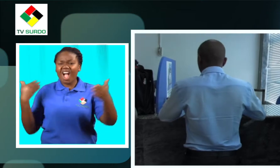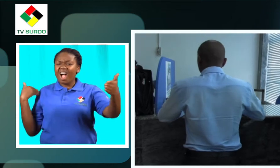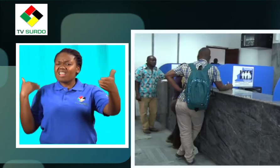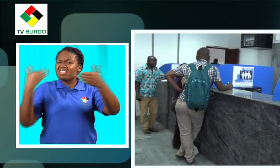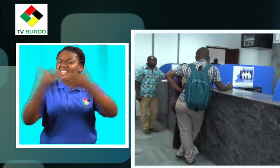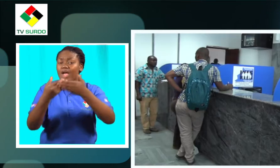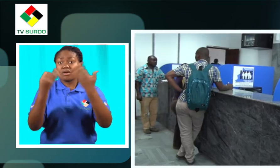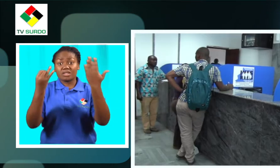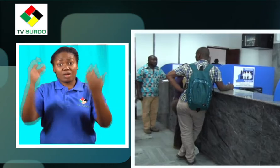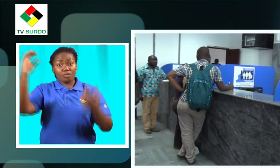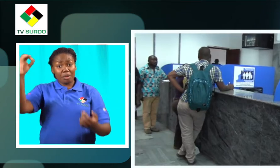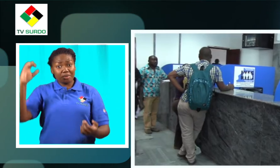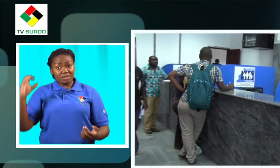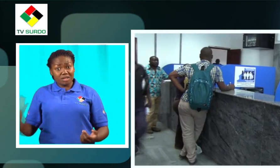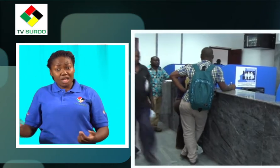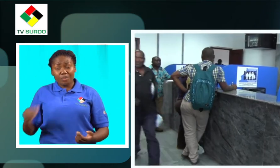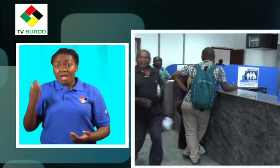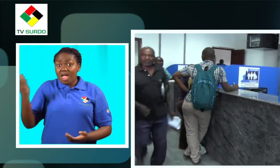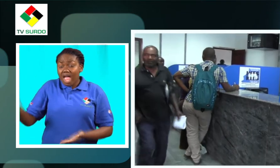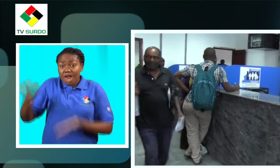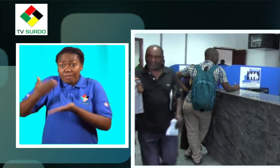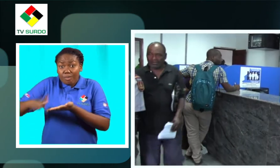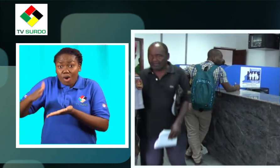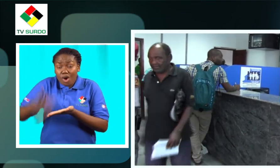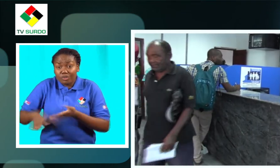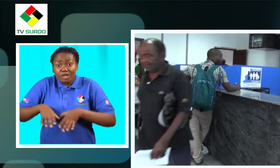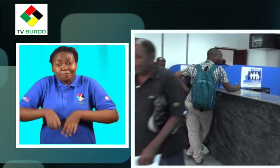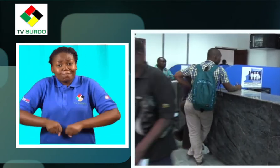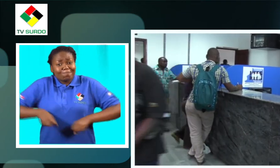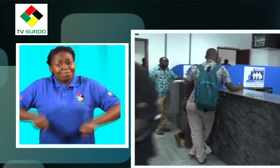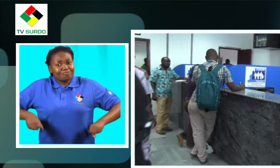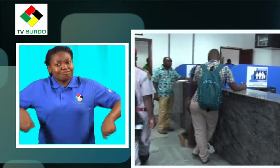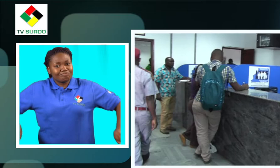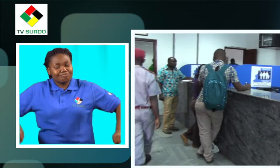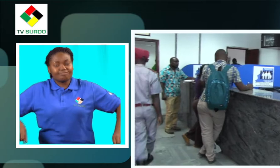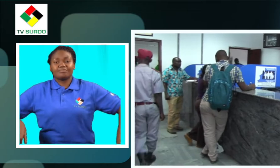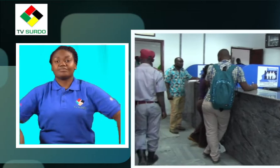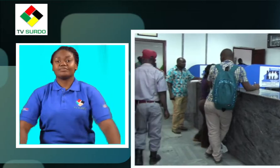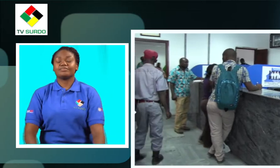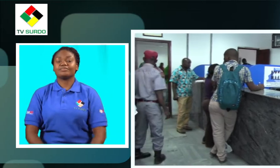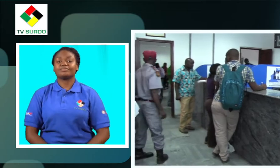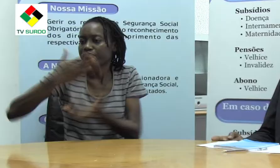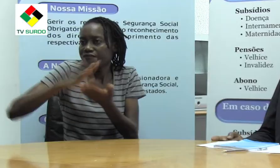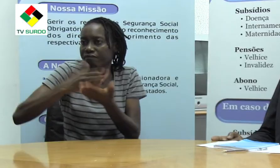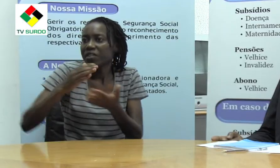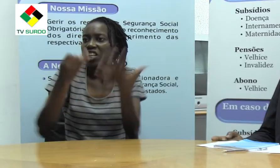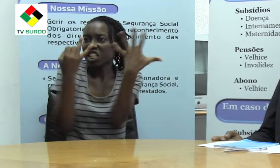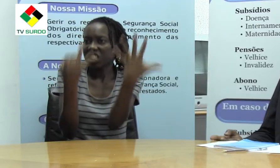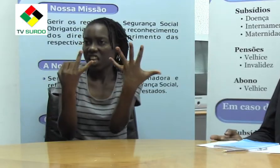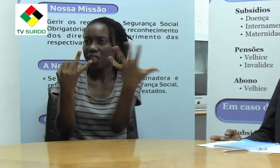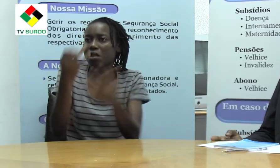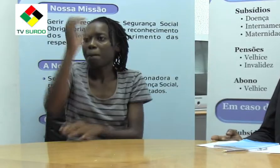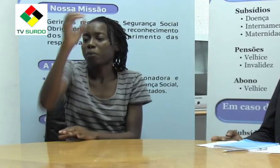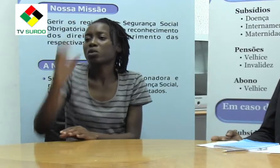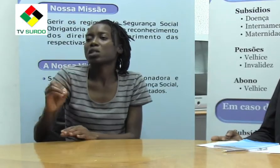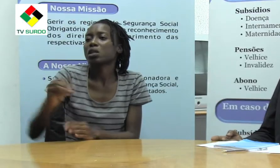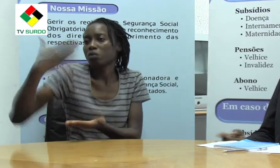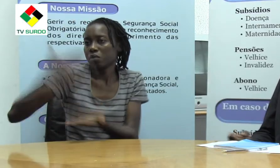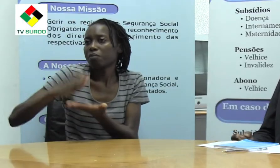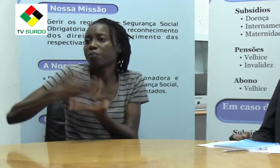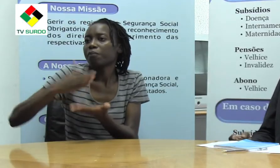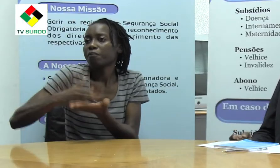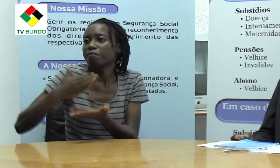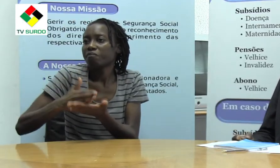particulares que estejam ligados a associações, descontando até 7% do seu salário. Os 7